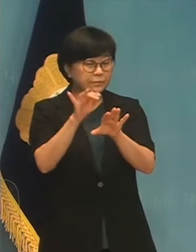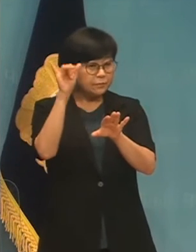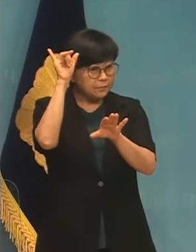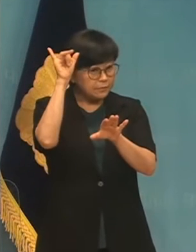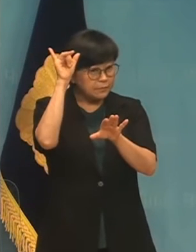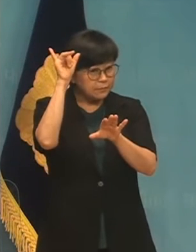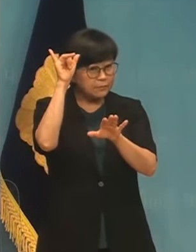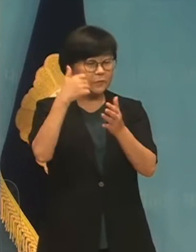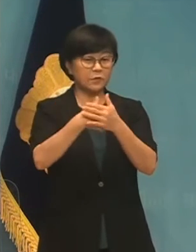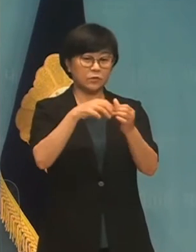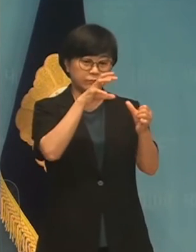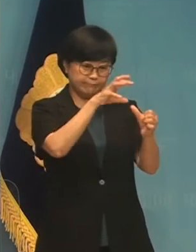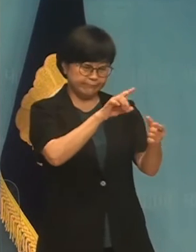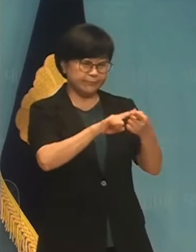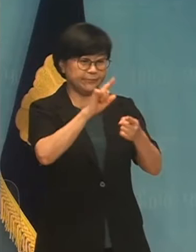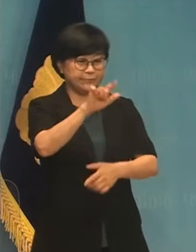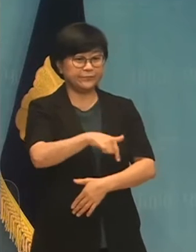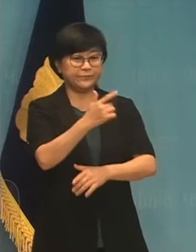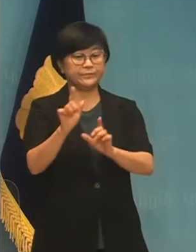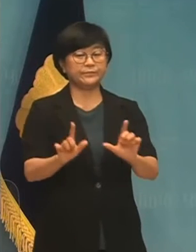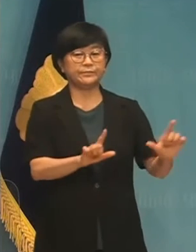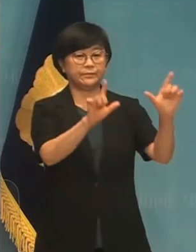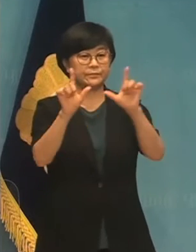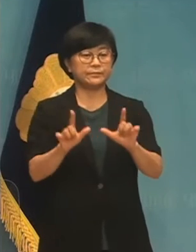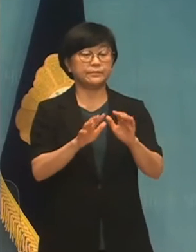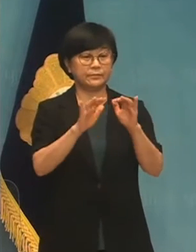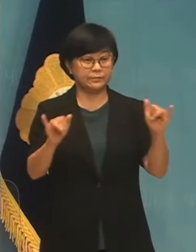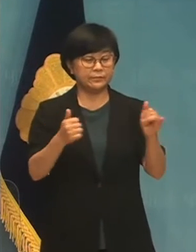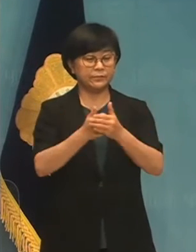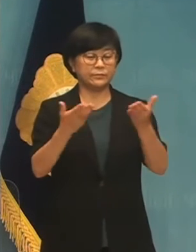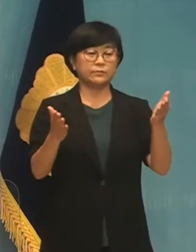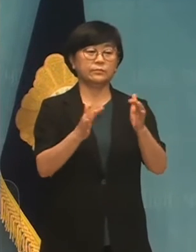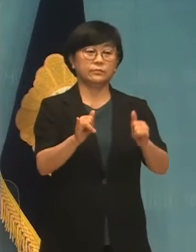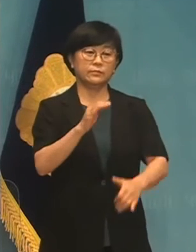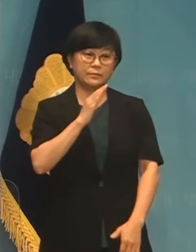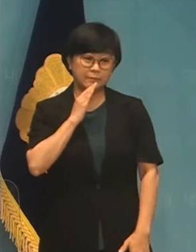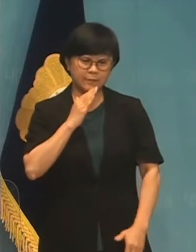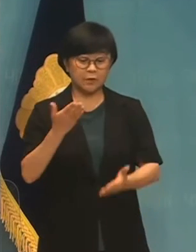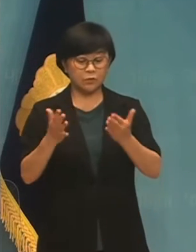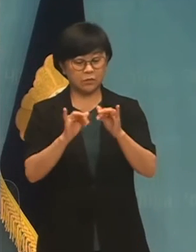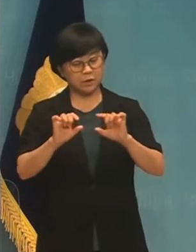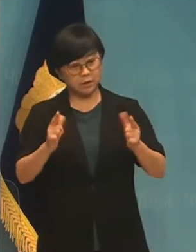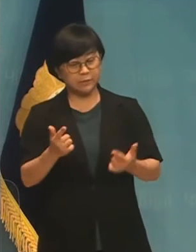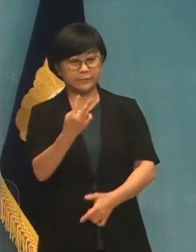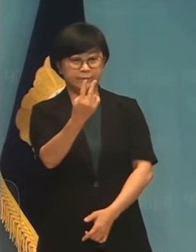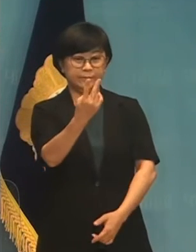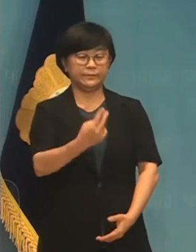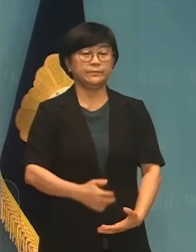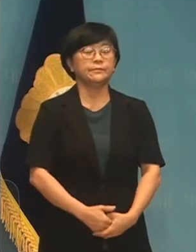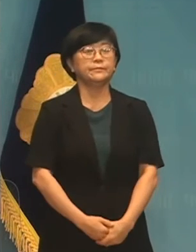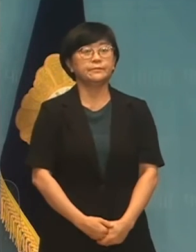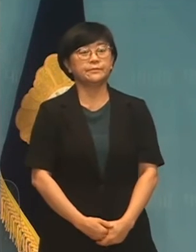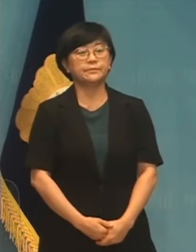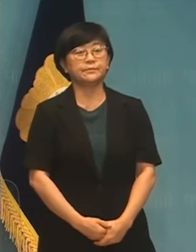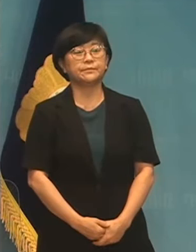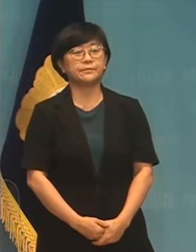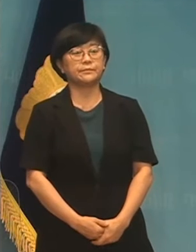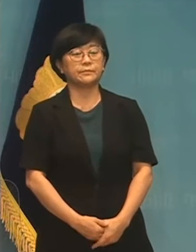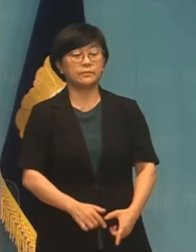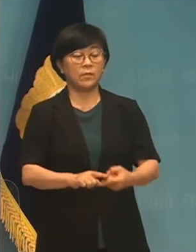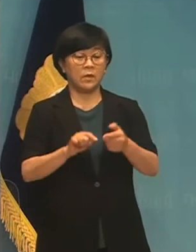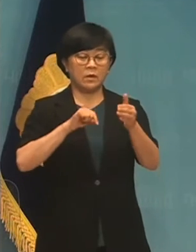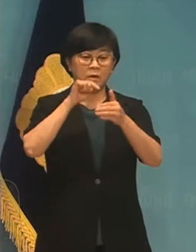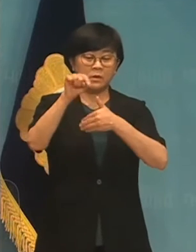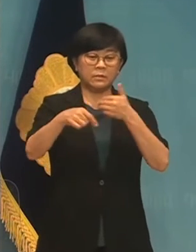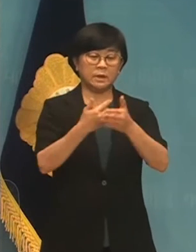통제를 받으며 하루하루를 버텨야 하는 이들은 노동자입니까? 노동자가 아닙니까? 임노동